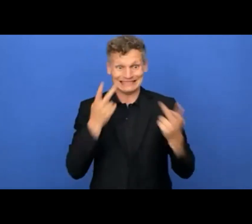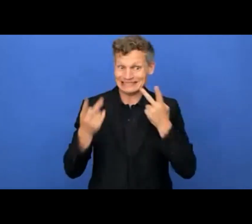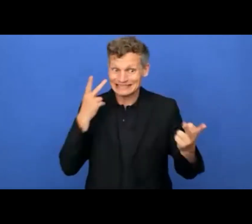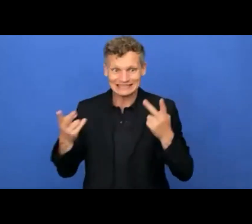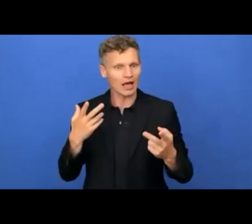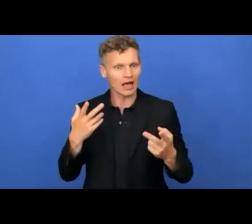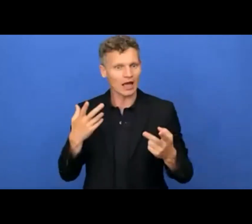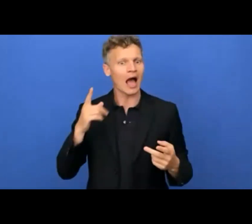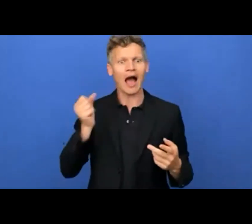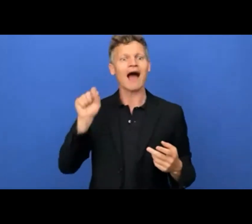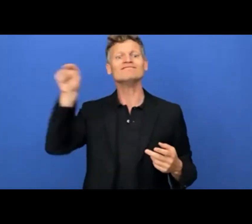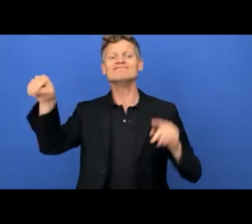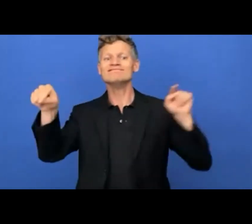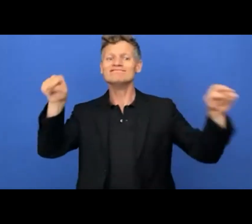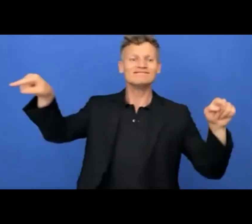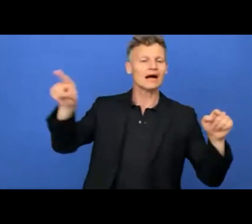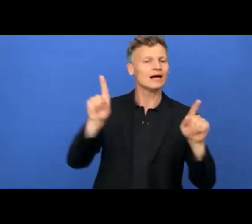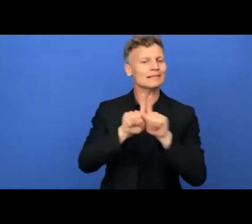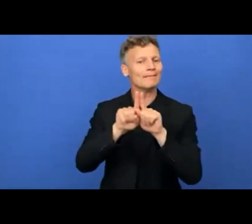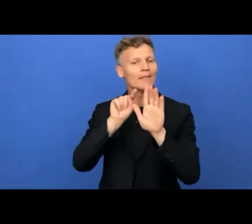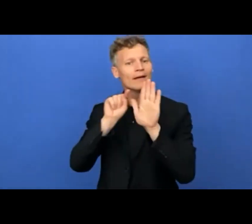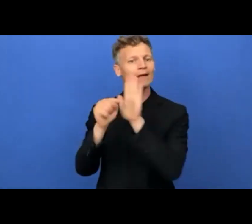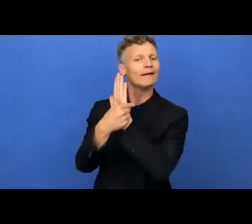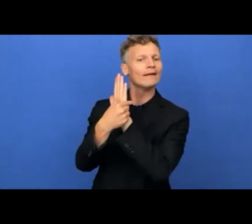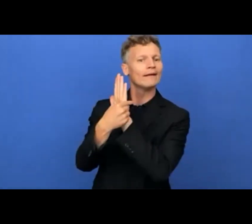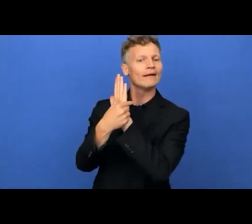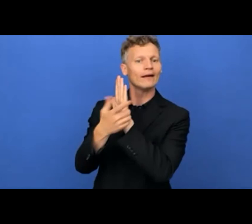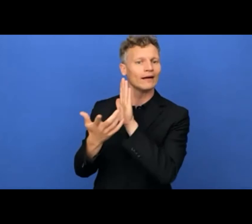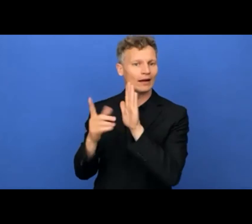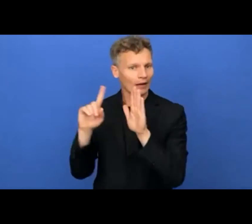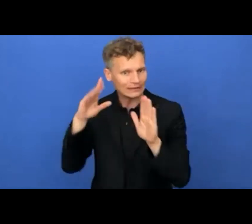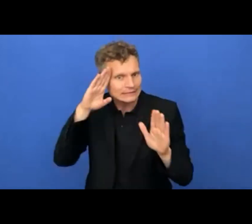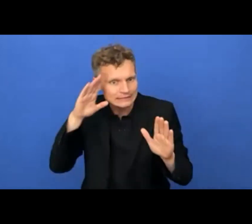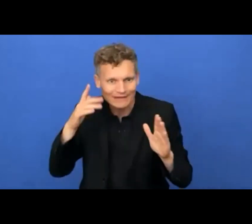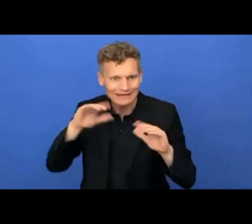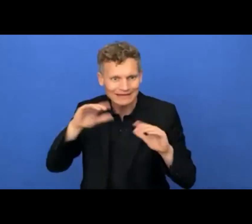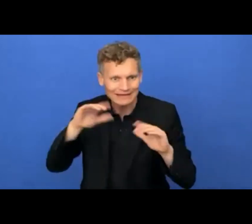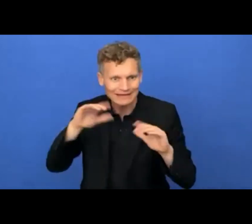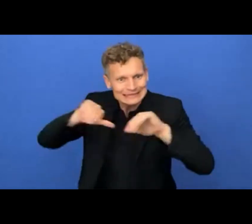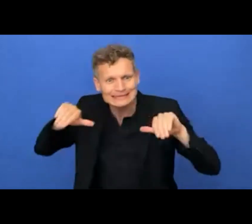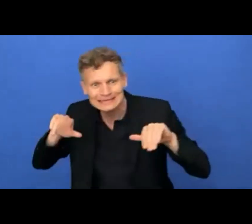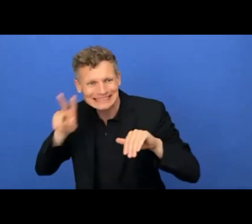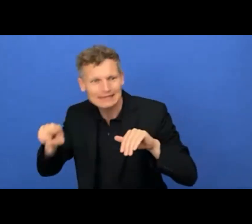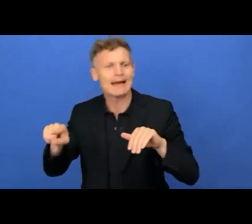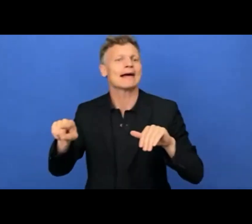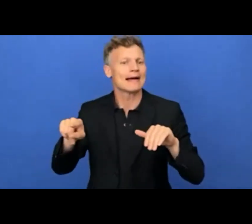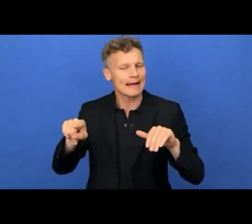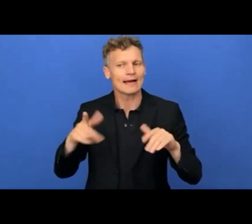ces enfants qui ne sont pas les enfants ordinaires, ces enfants avec des besoins spécifiques, les enfants handicapés,